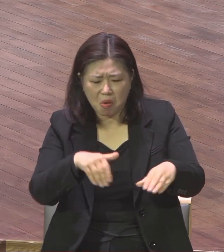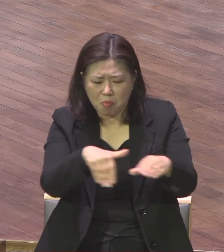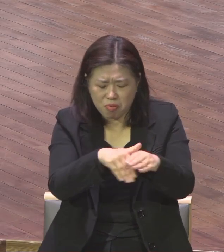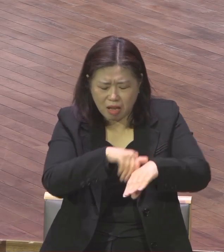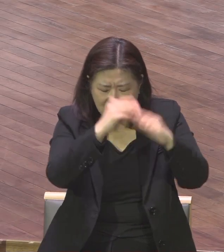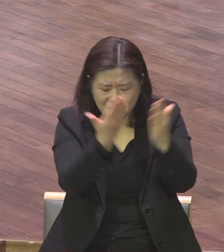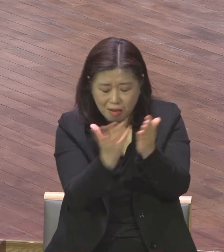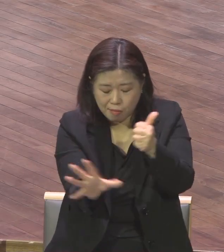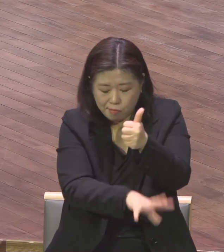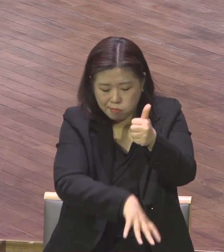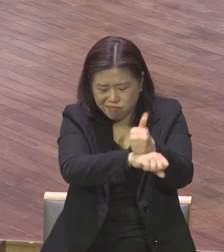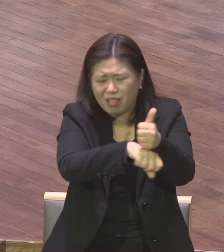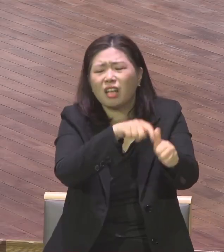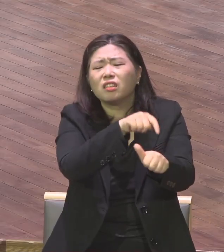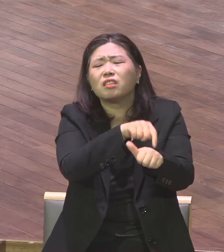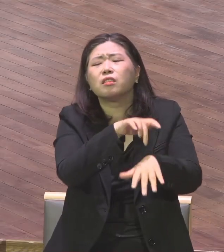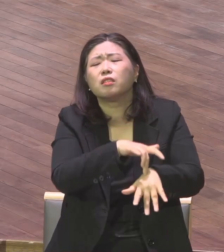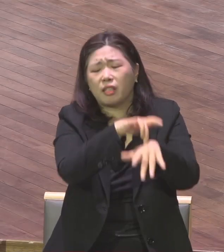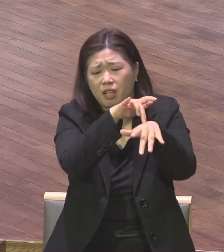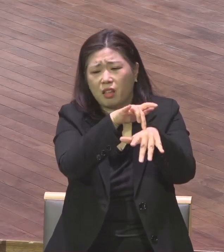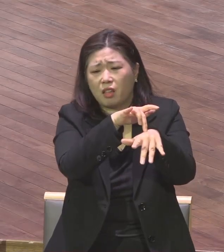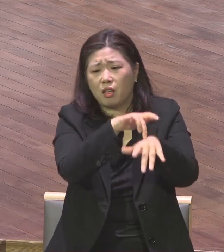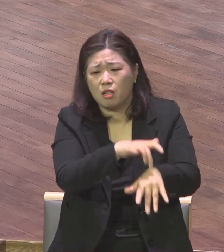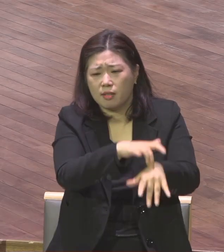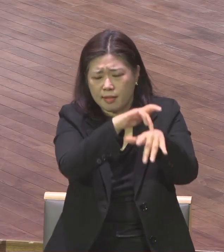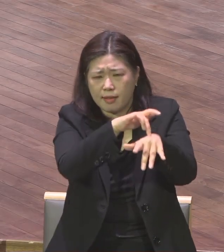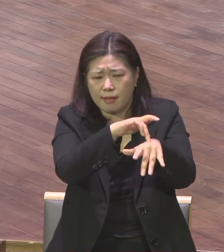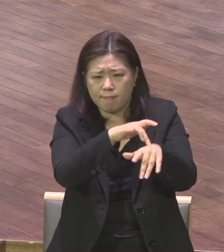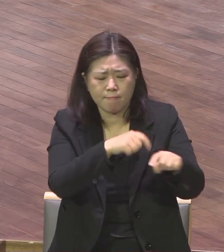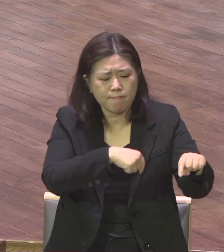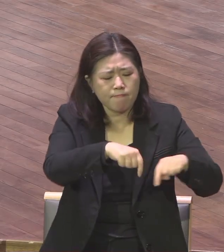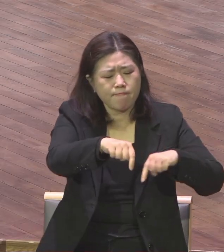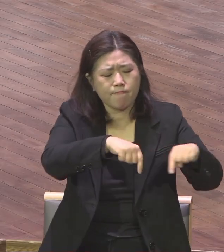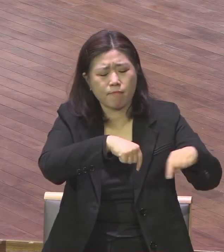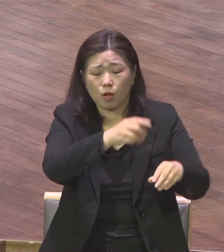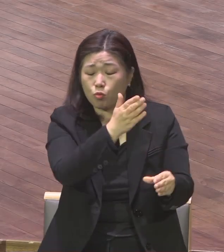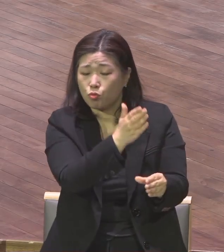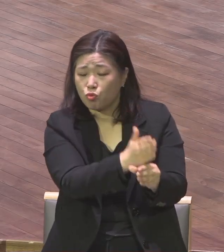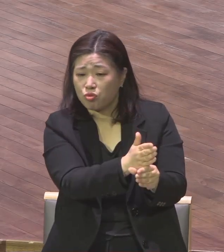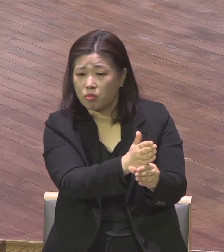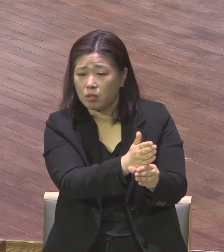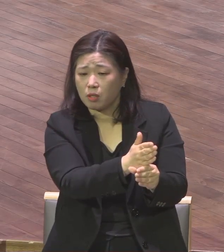사단 손아귀 있어요. 그래서 세상 거는 다 사단이 운영하고 있는 거예요.